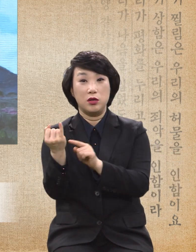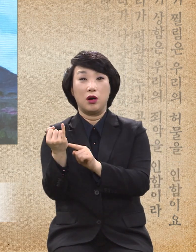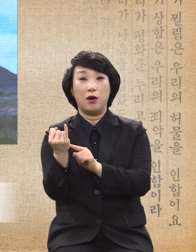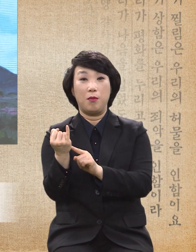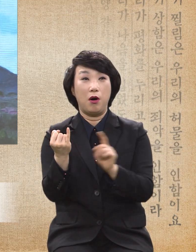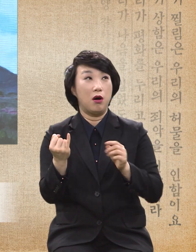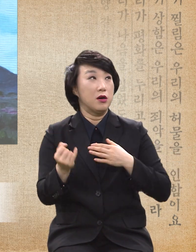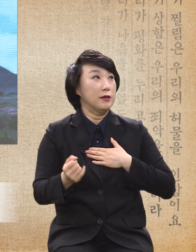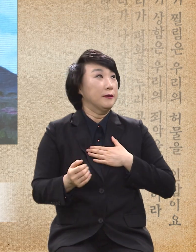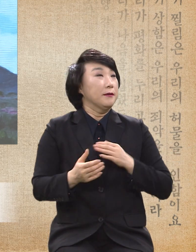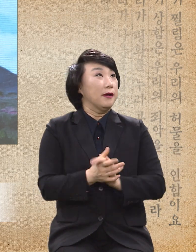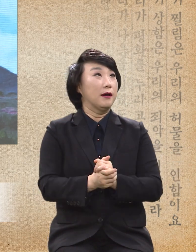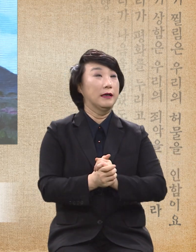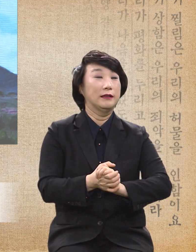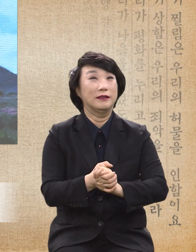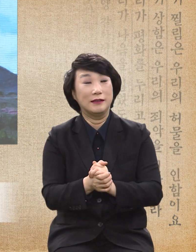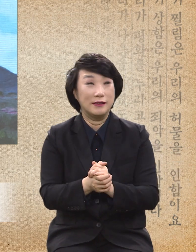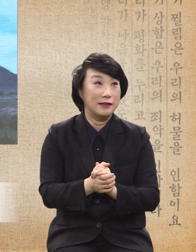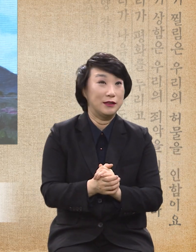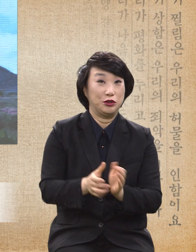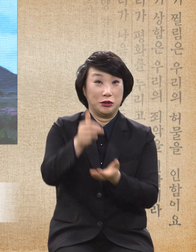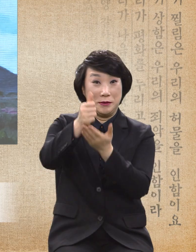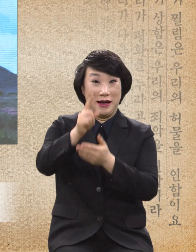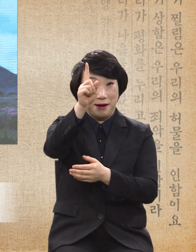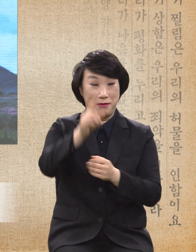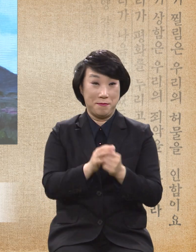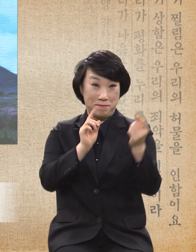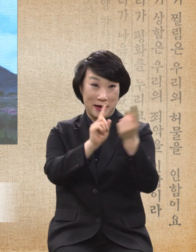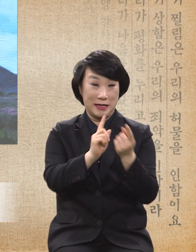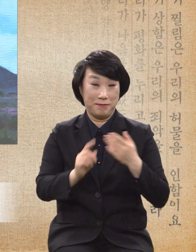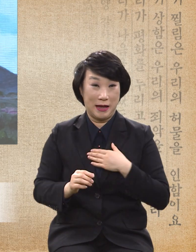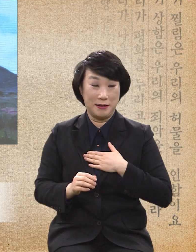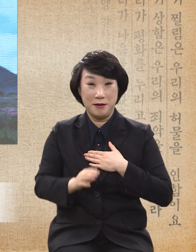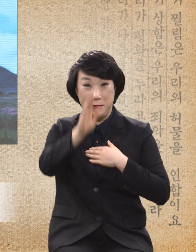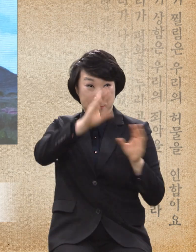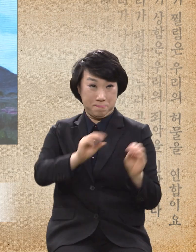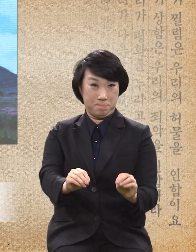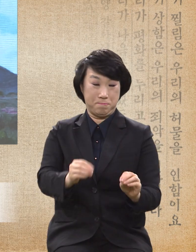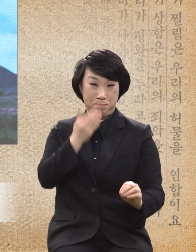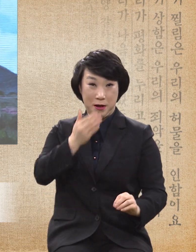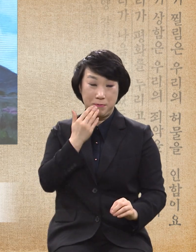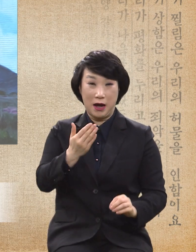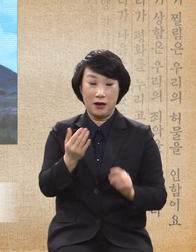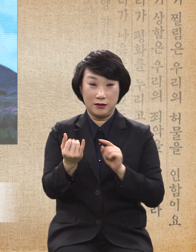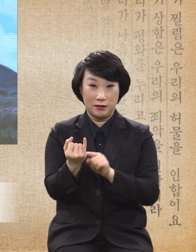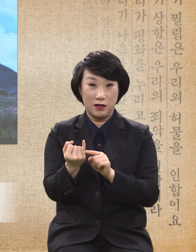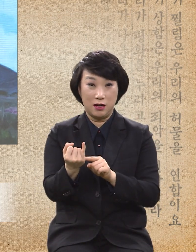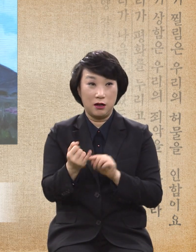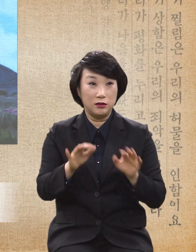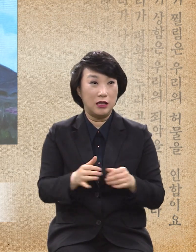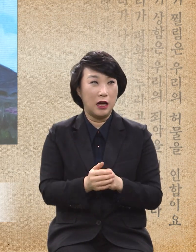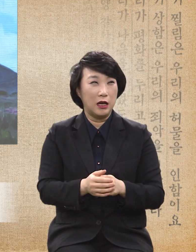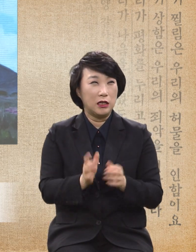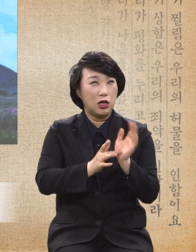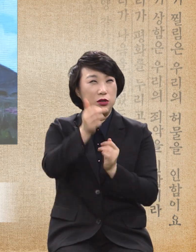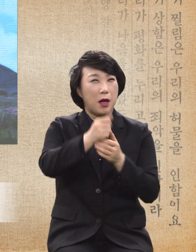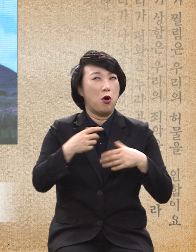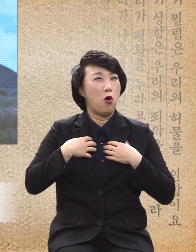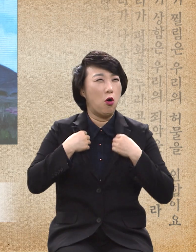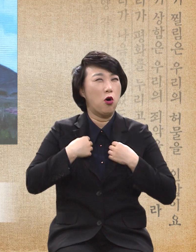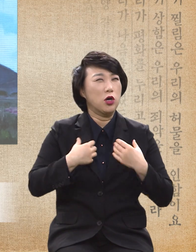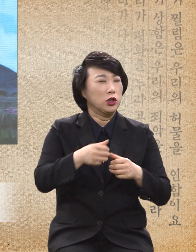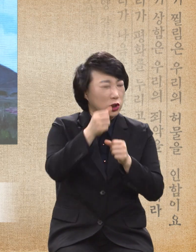그러니까 저도 이분 한 번만 만나면 살 것 같다. 근데 이분을 옷자락만